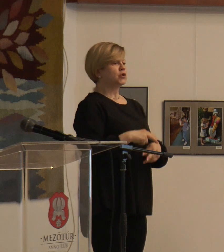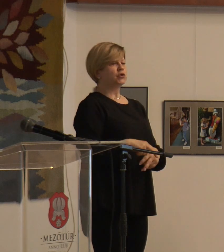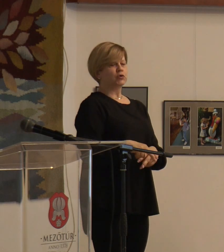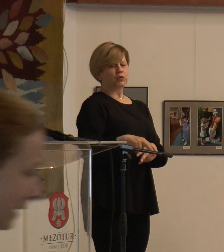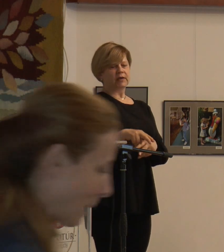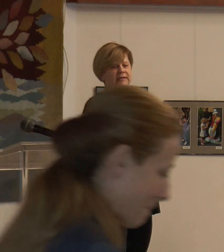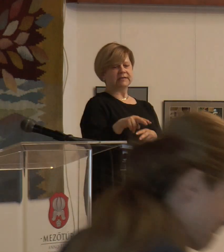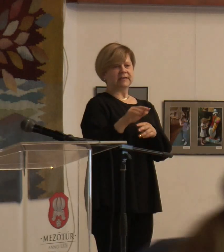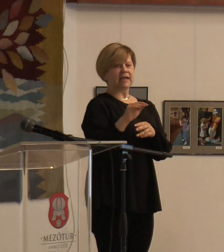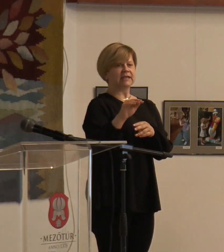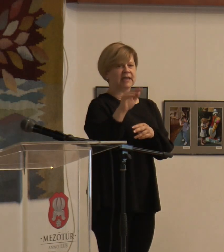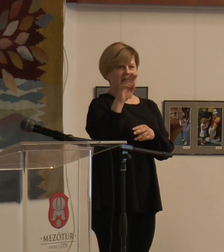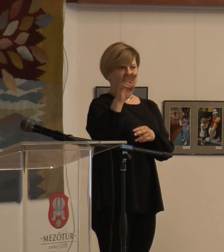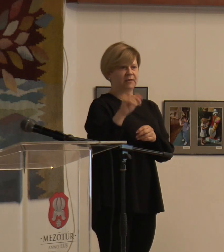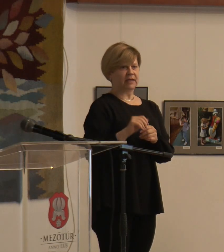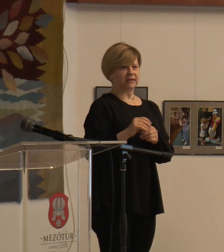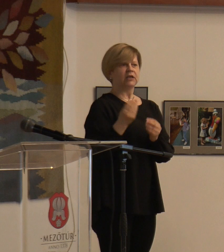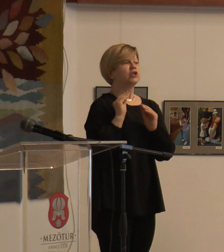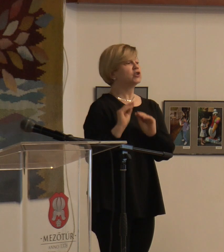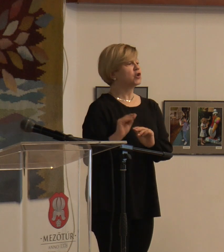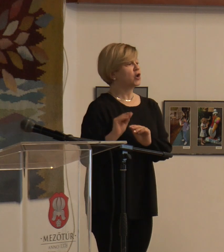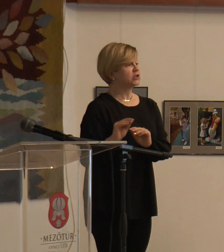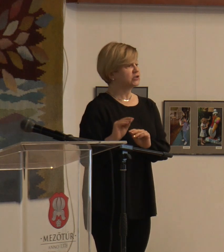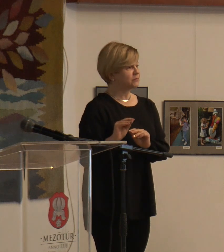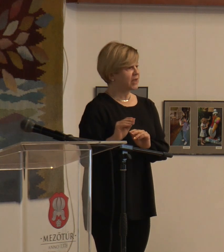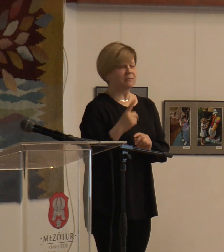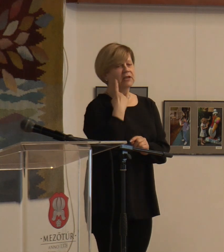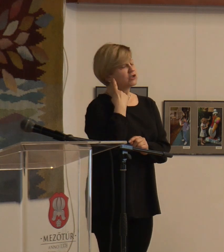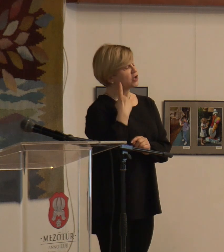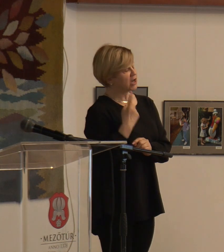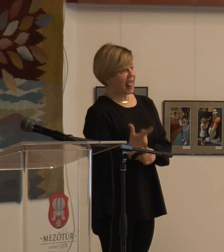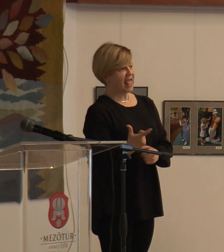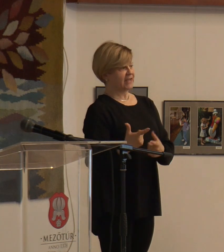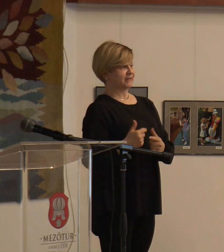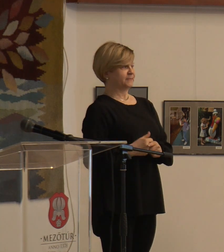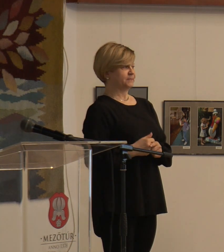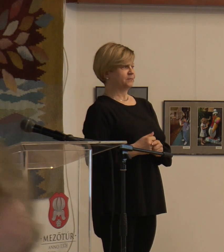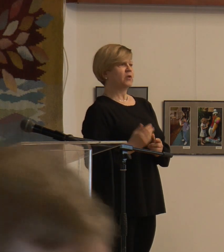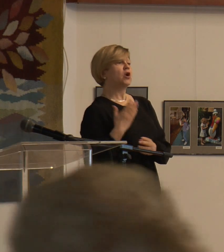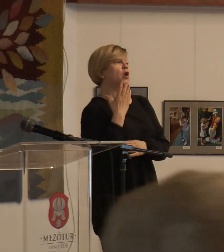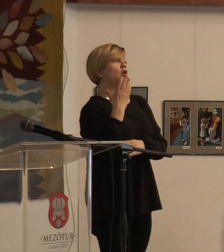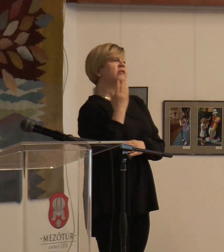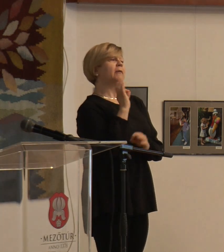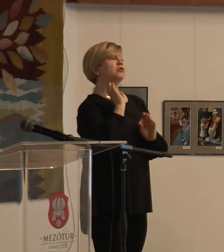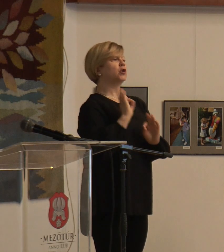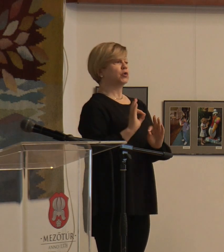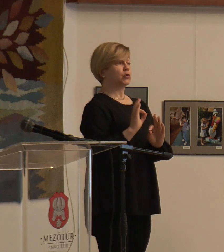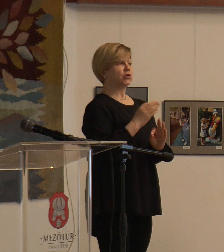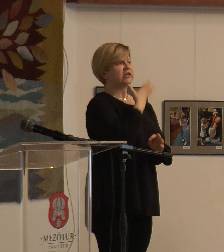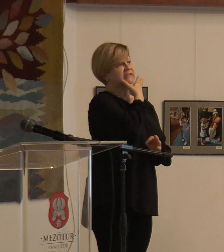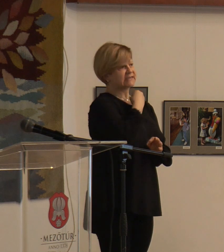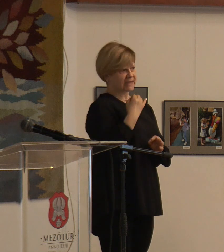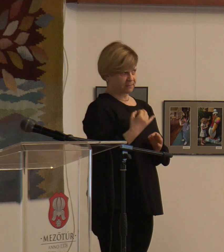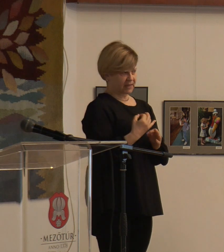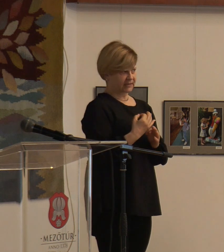egy kisgyermek, tanítsd meg, mire csak lehet. Ha tovább marul a jó és